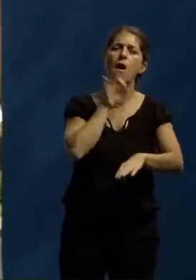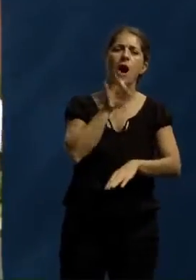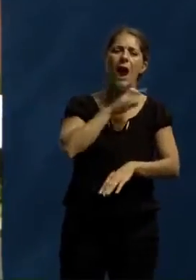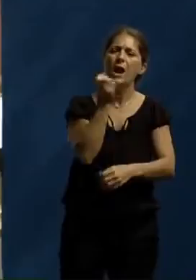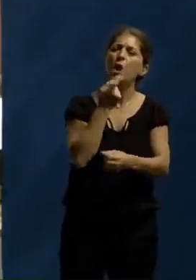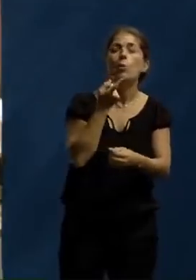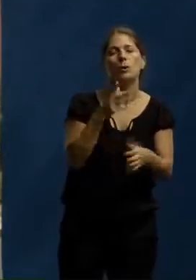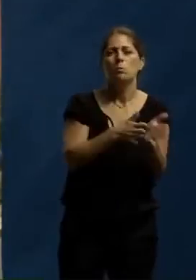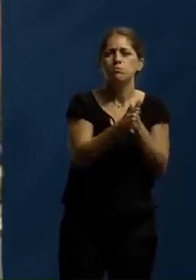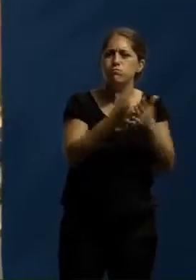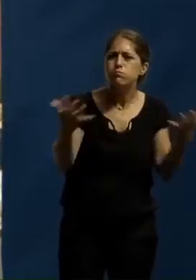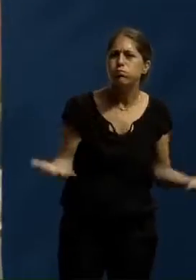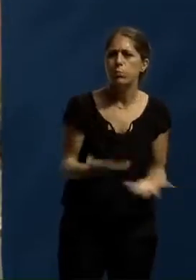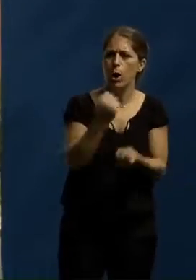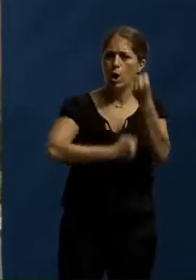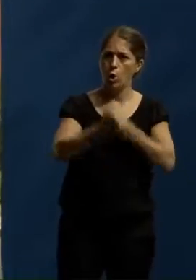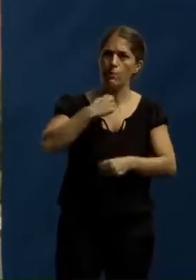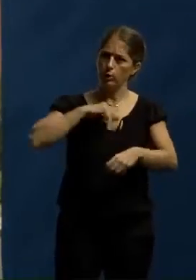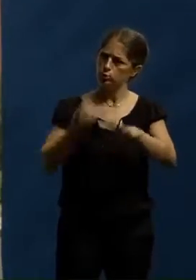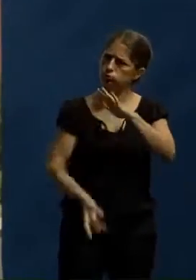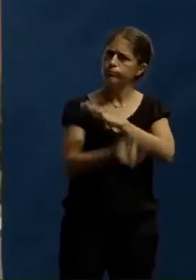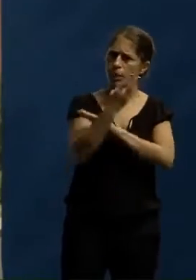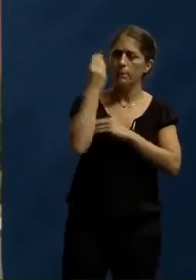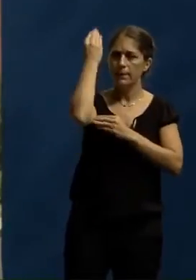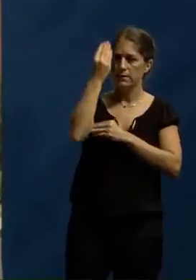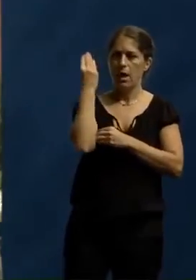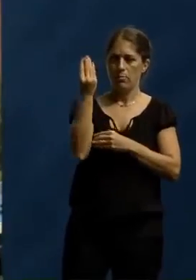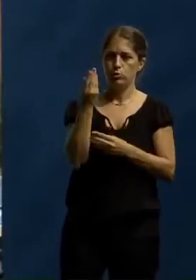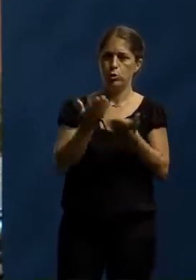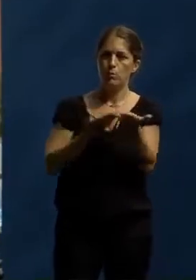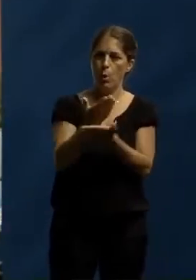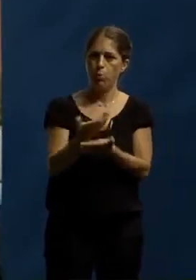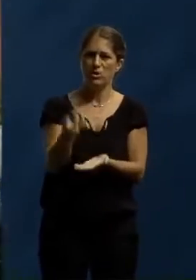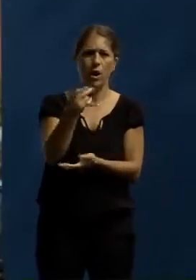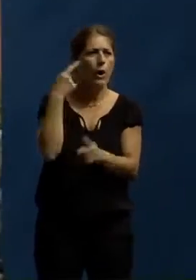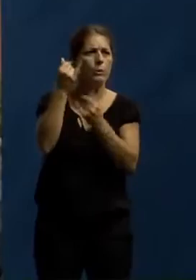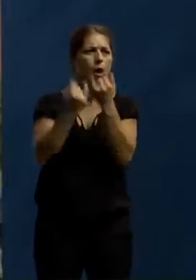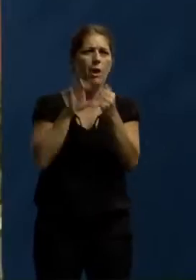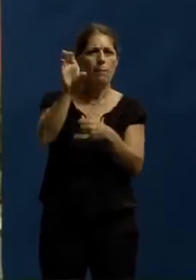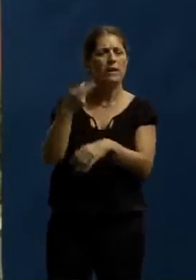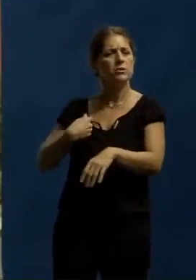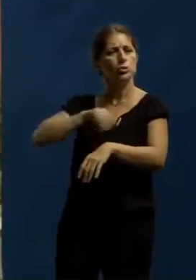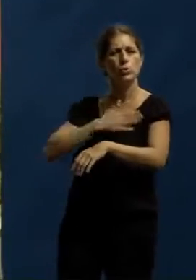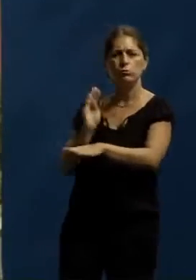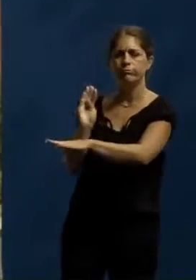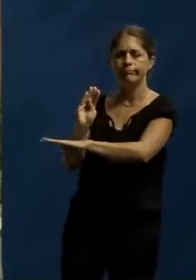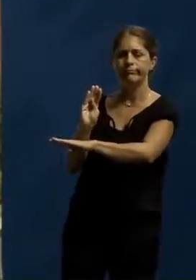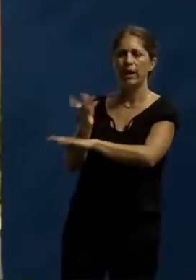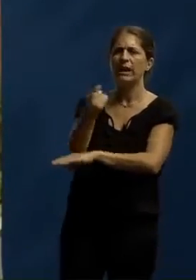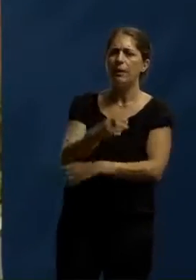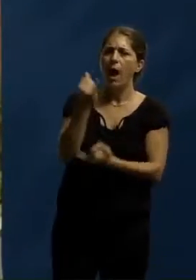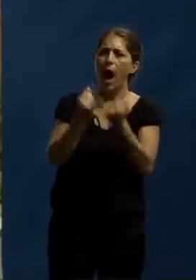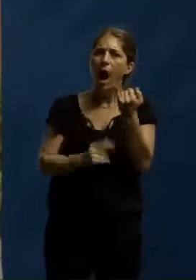agora xa non poden facer as caixas de capitalizar investimentos productivos, para poder investir no noso país, para poder